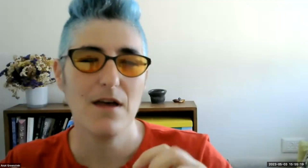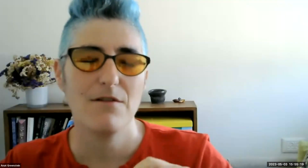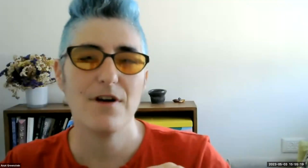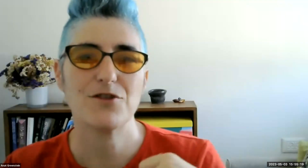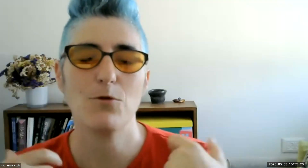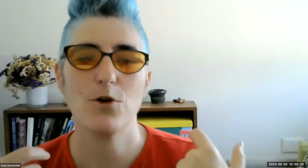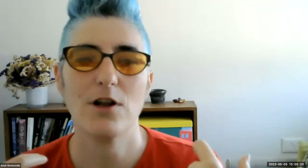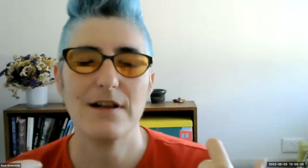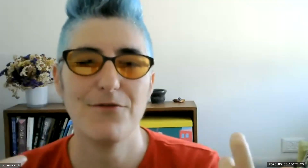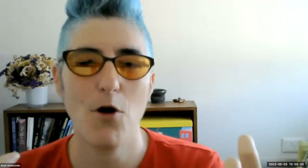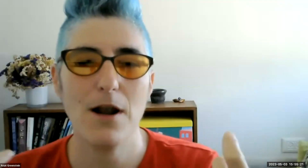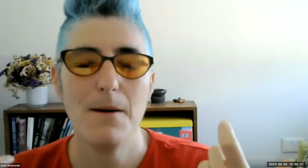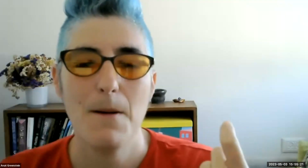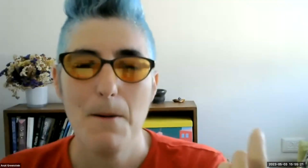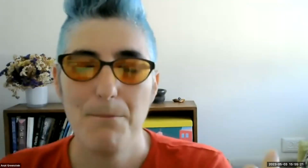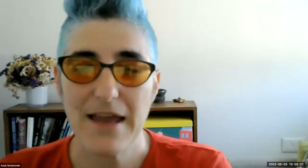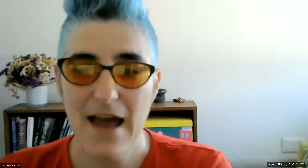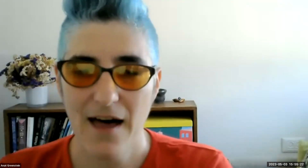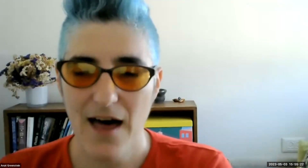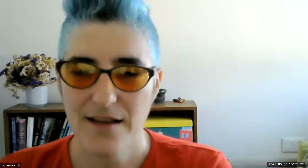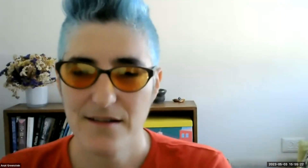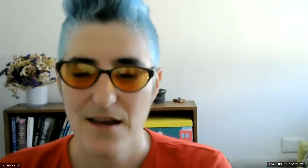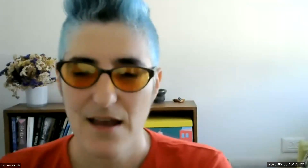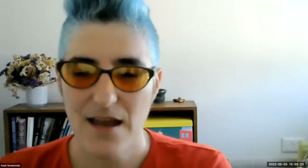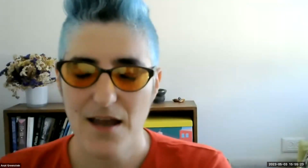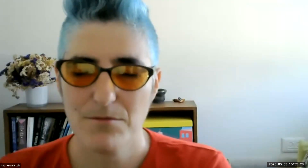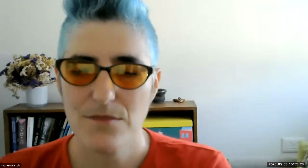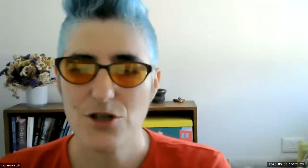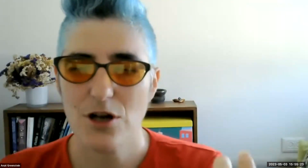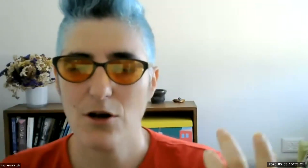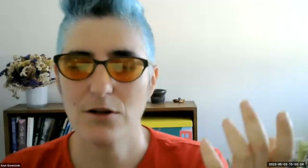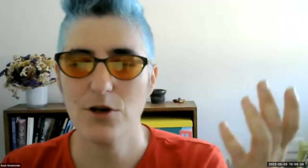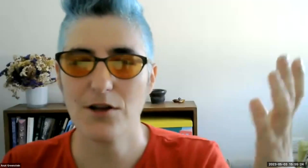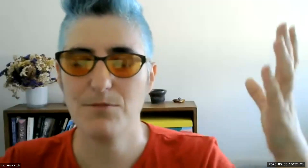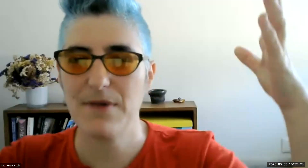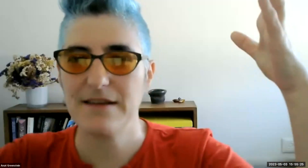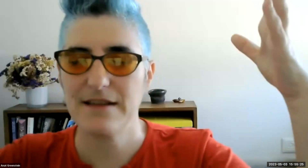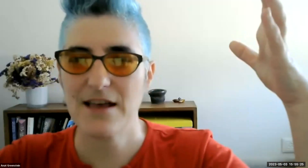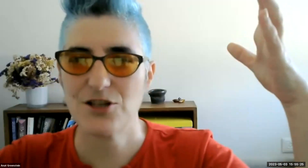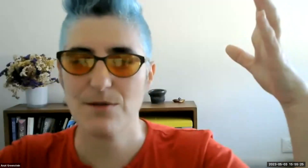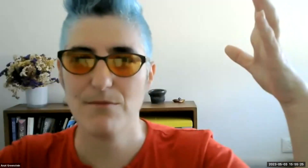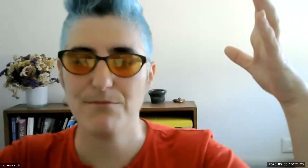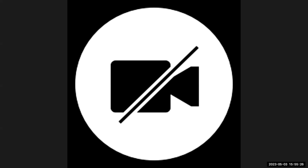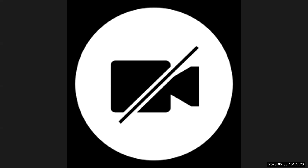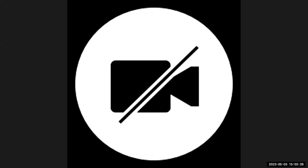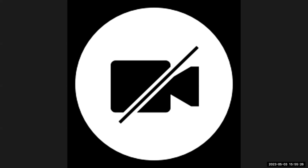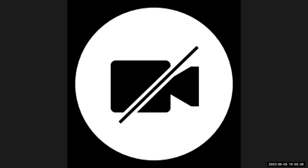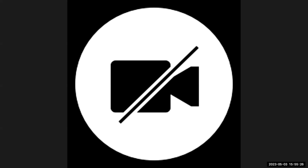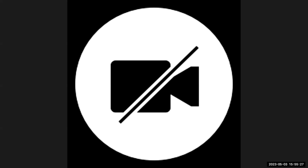ואפשרויות לפעול ביחד שלא תלויות במדינה שבגודל